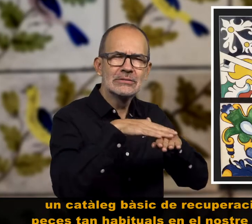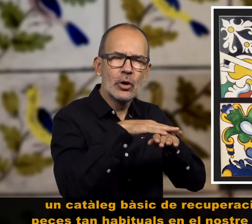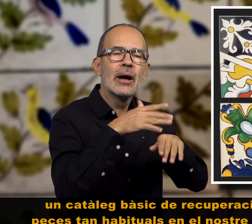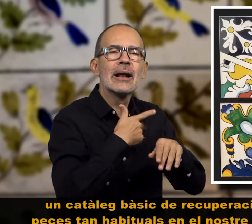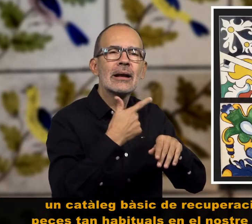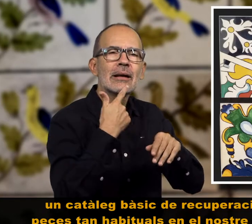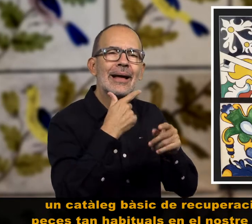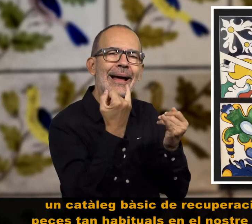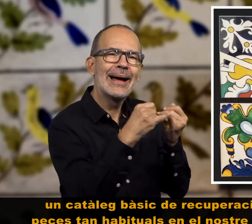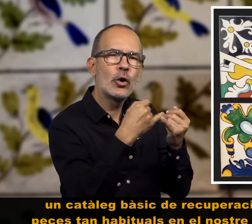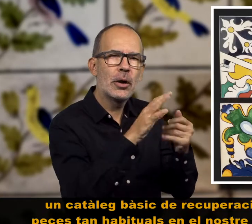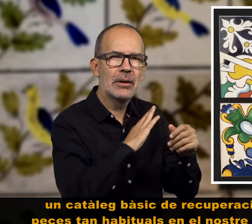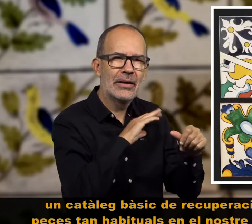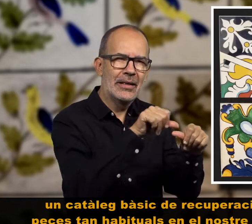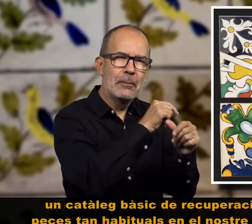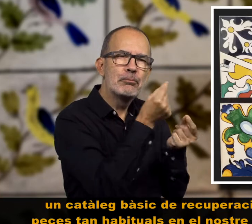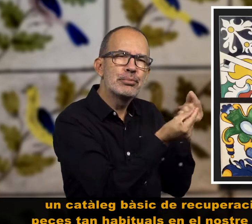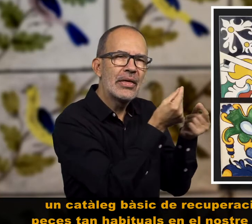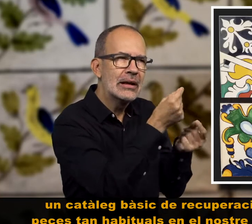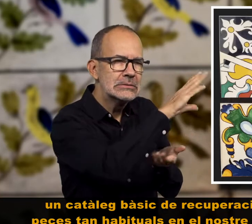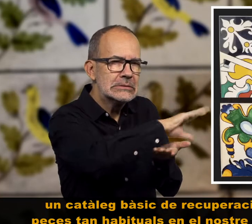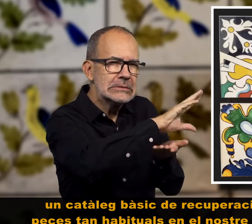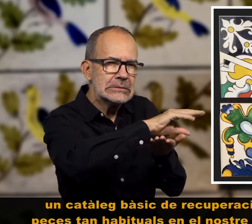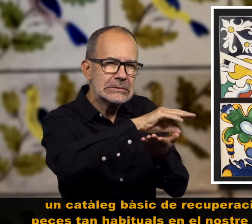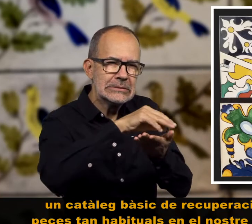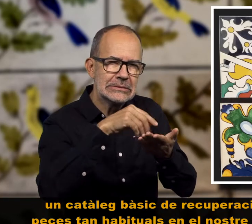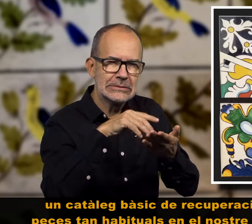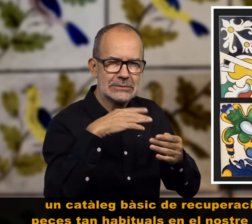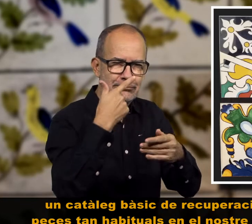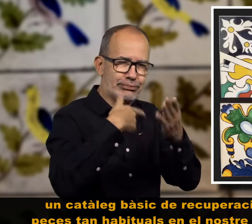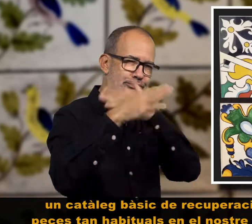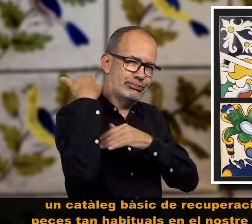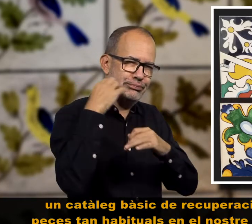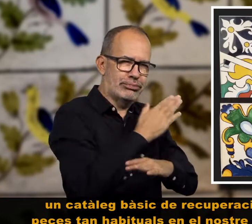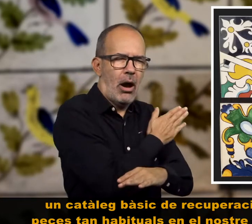recuperació d'aquest tipus de peces tan habituals en el nostre passat preindustrial.